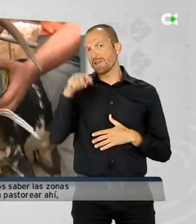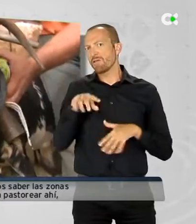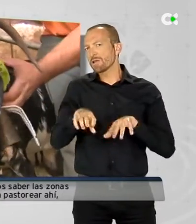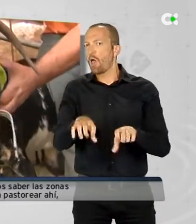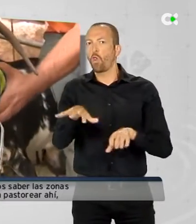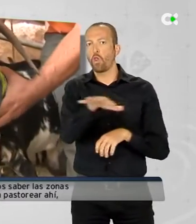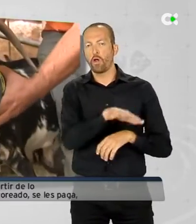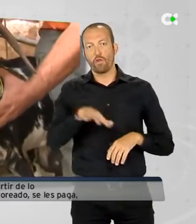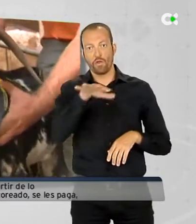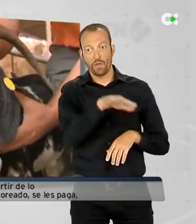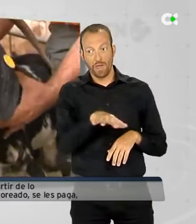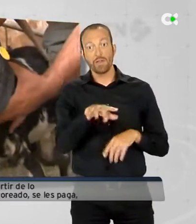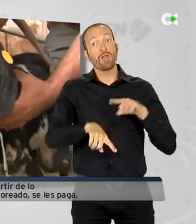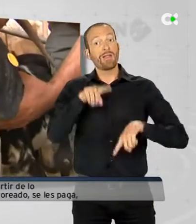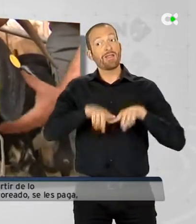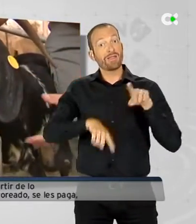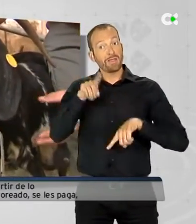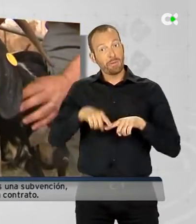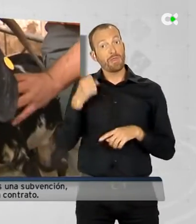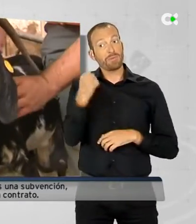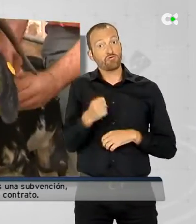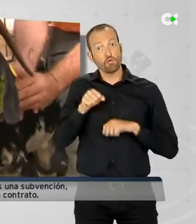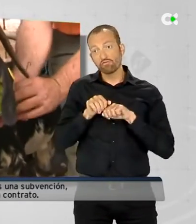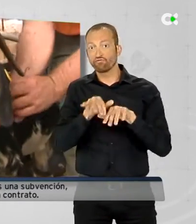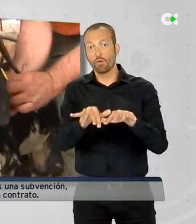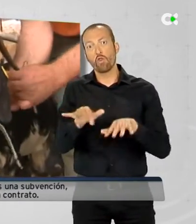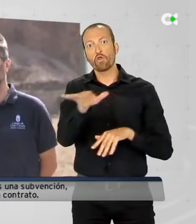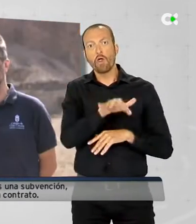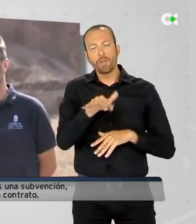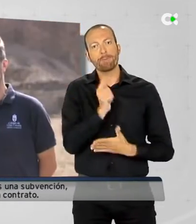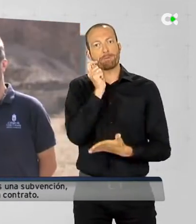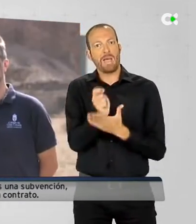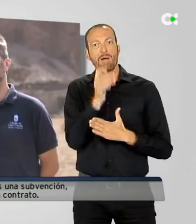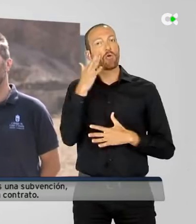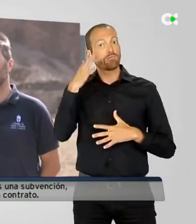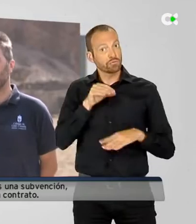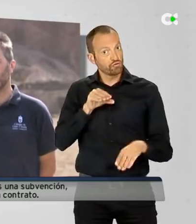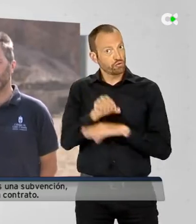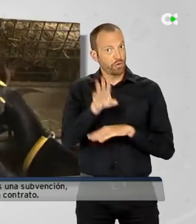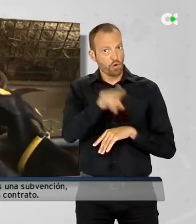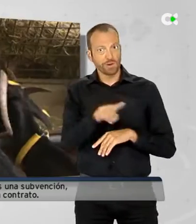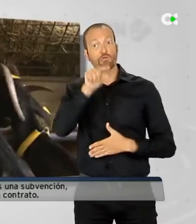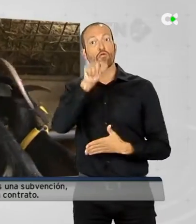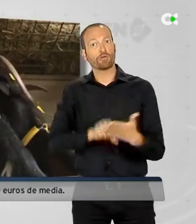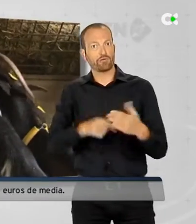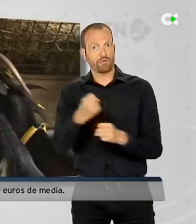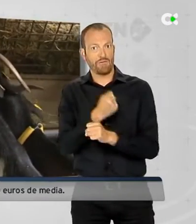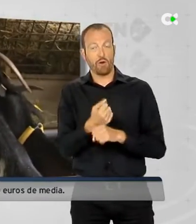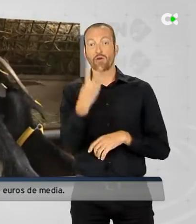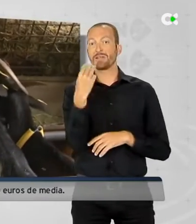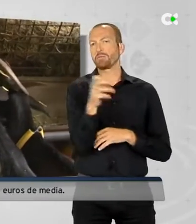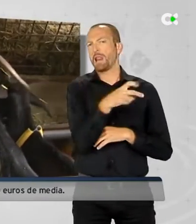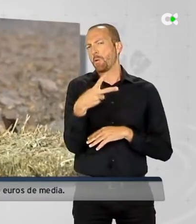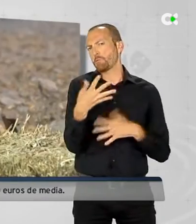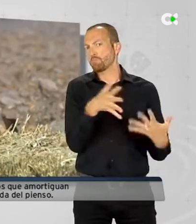han pastoreado y a partir de lo que hayan pastoreado se les paga, porque no es una subvención, es un contrato. Unos 3.000 euros de